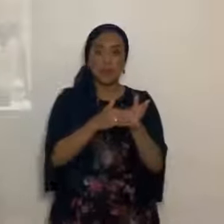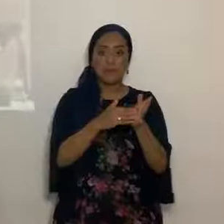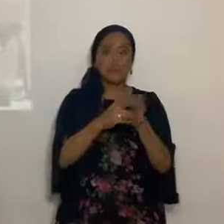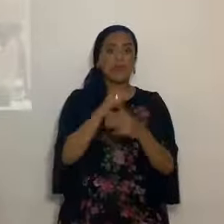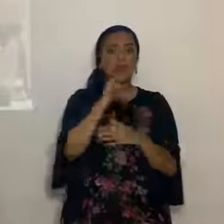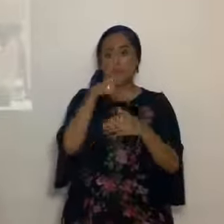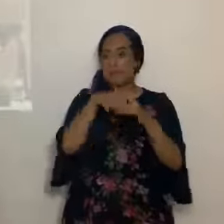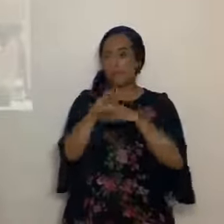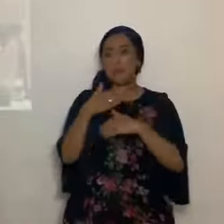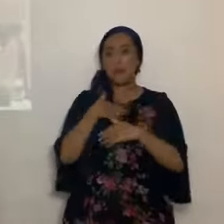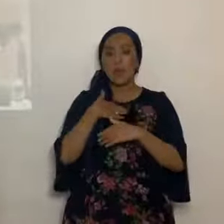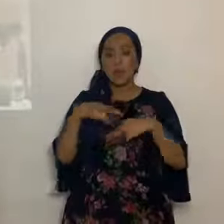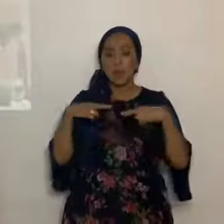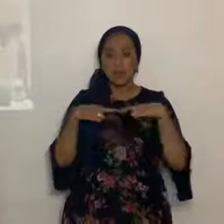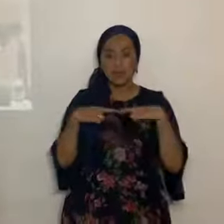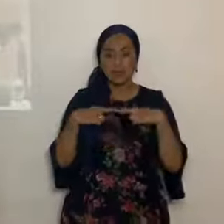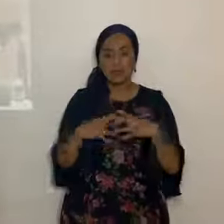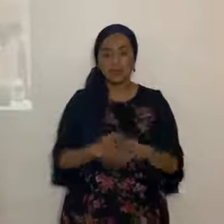entrarán en mi reposo.